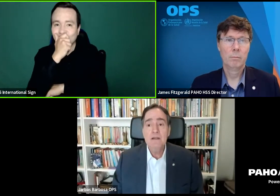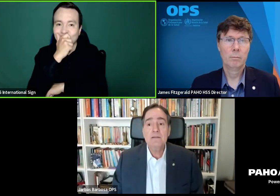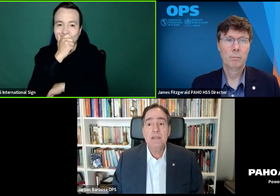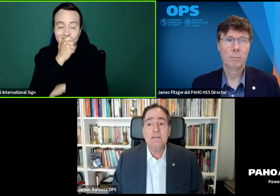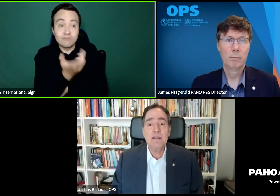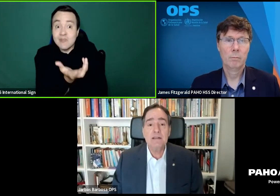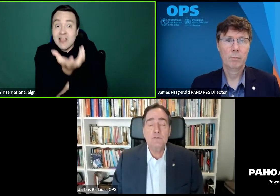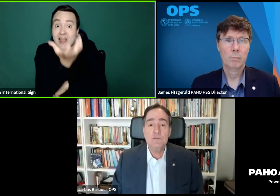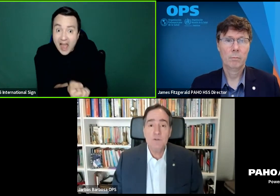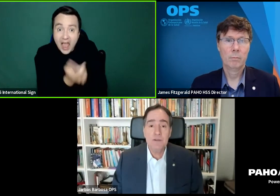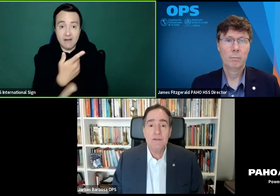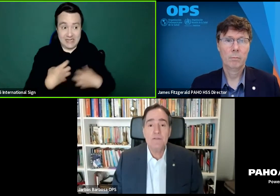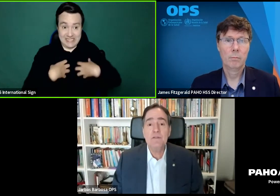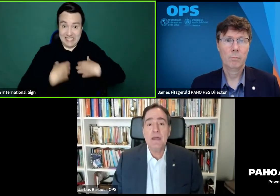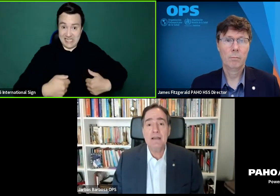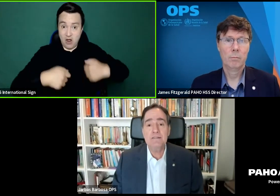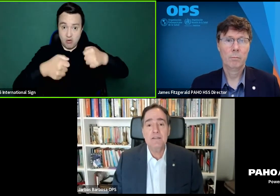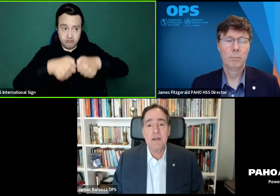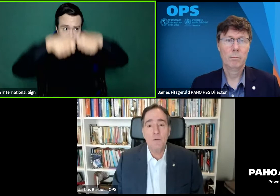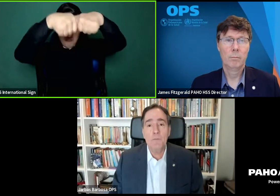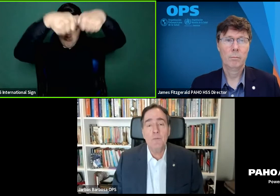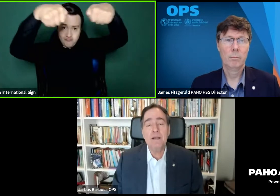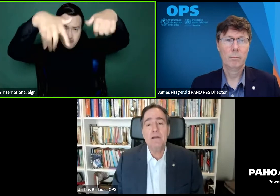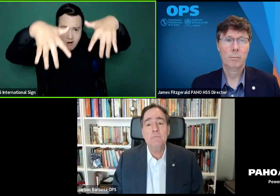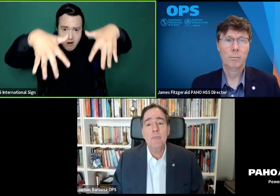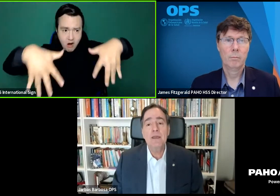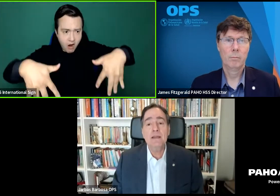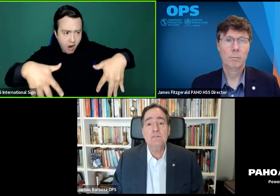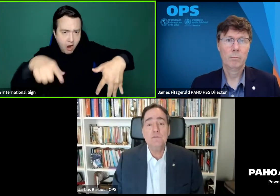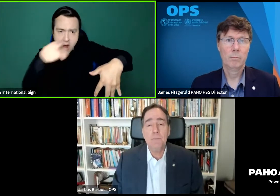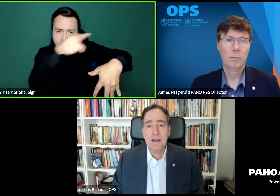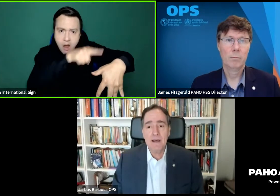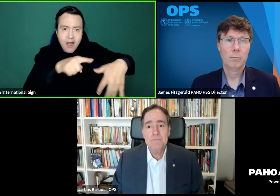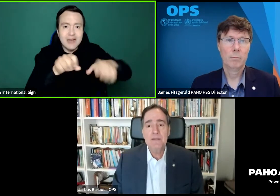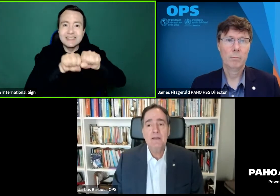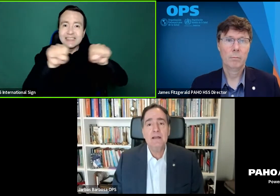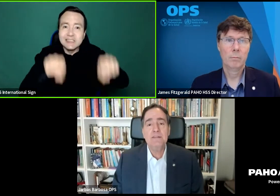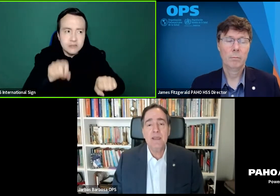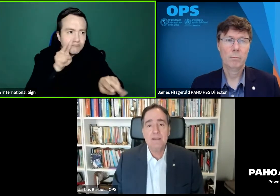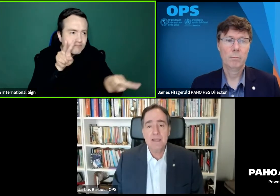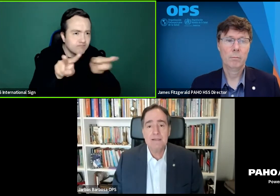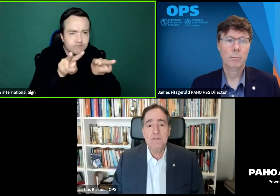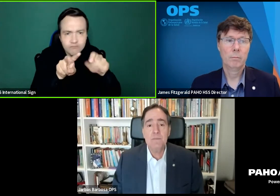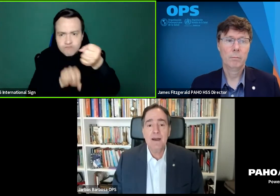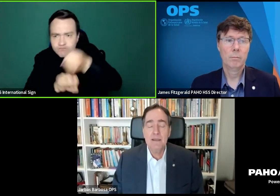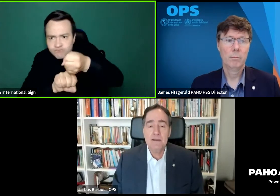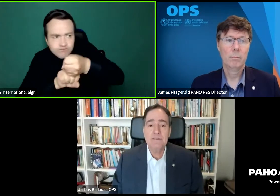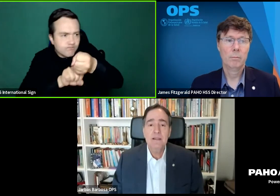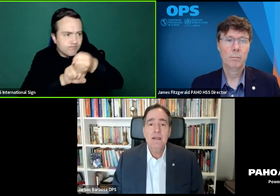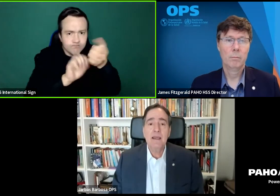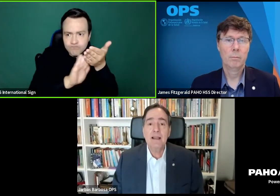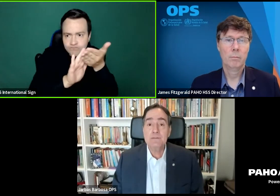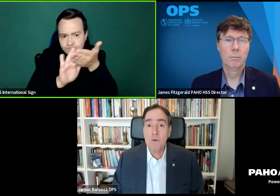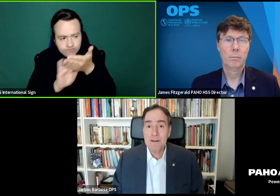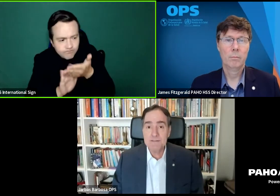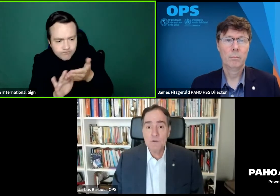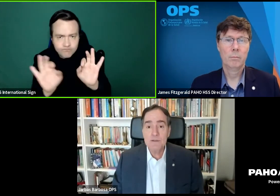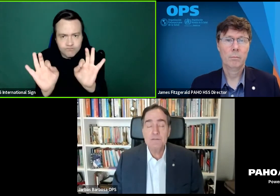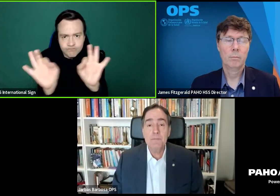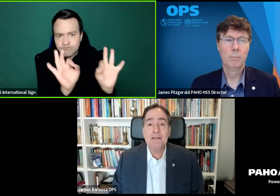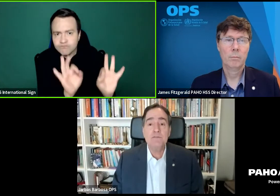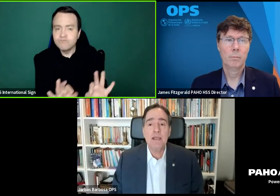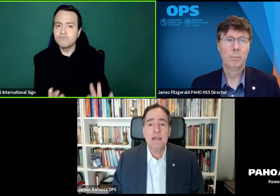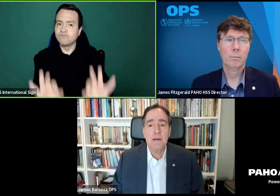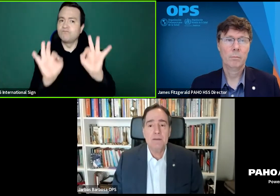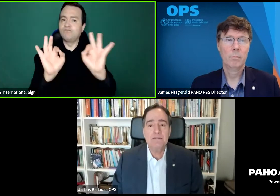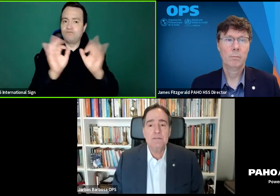salud desde las funciones esenciales de salud pública y en superar las inequidades y barreras que las